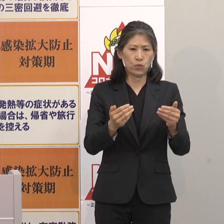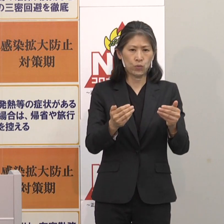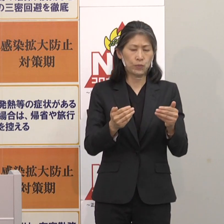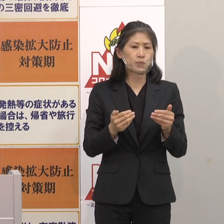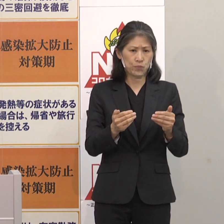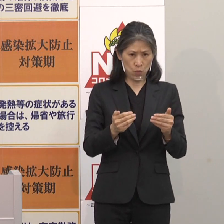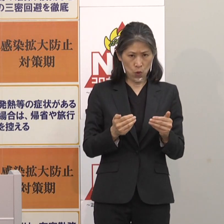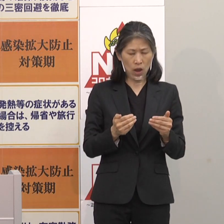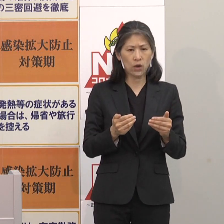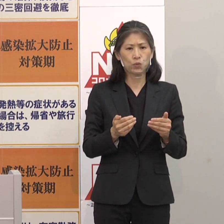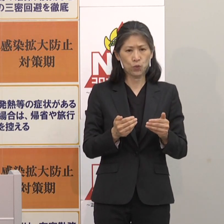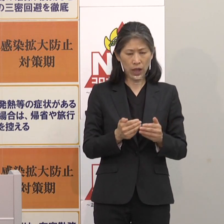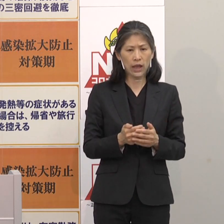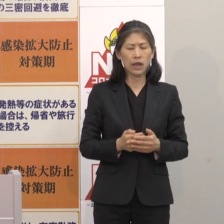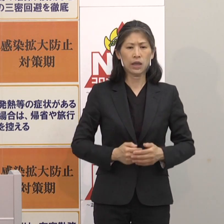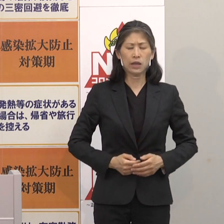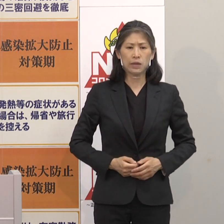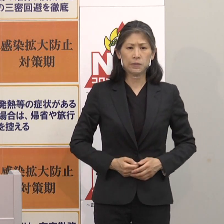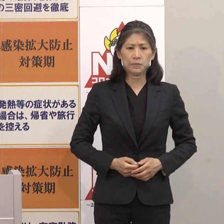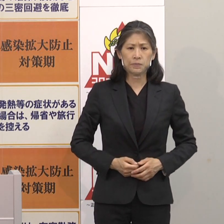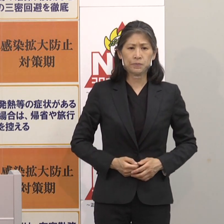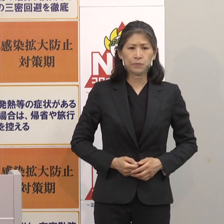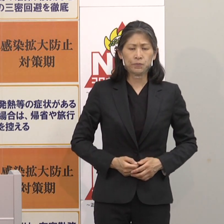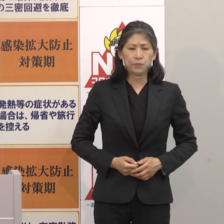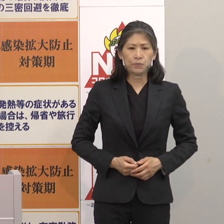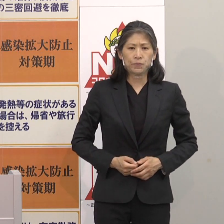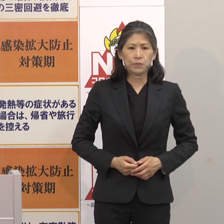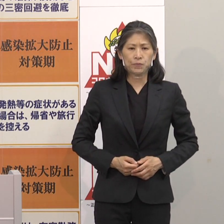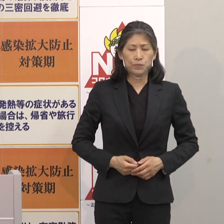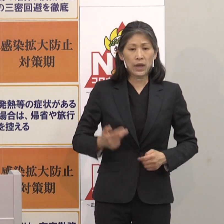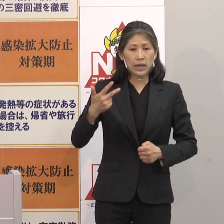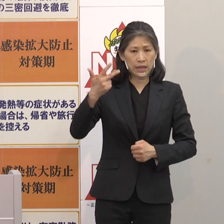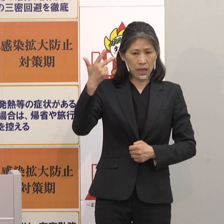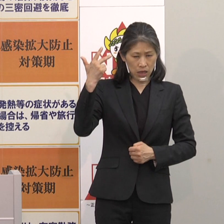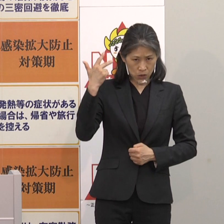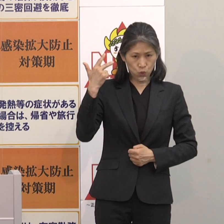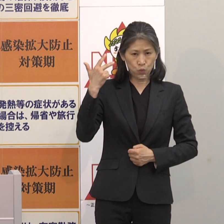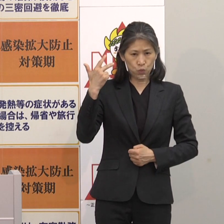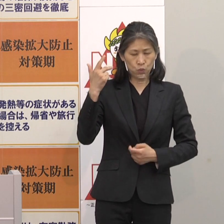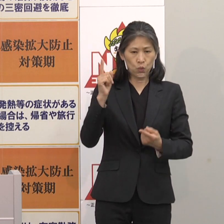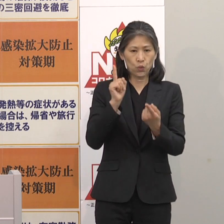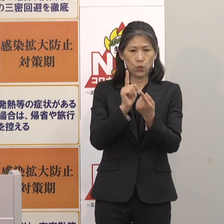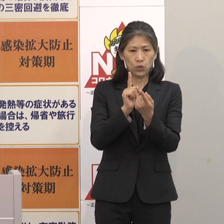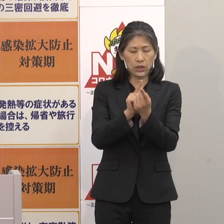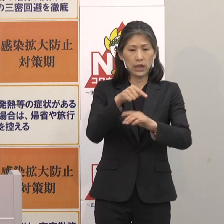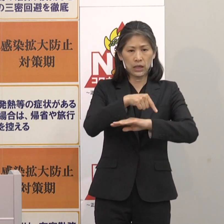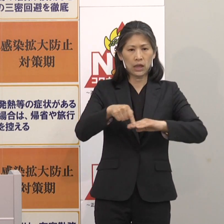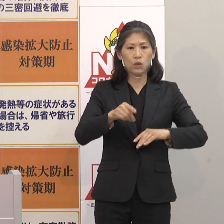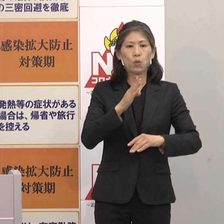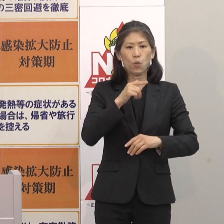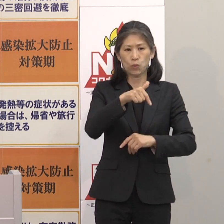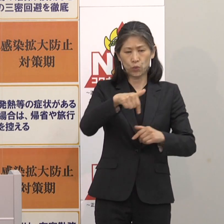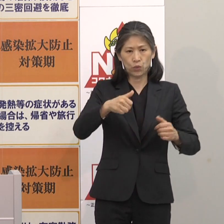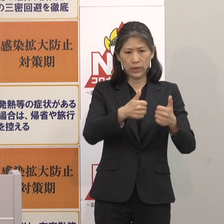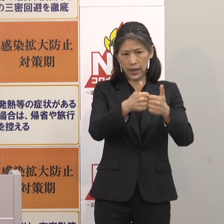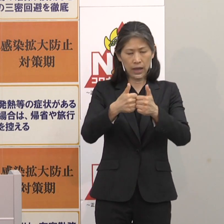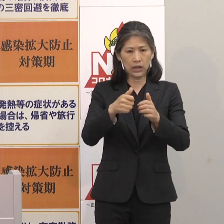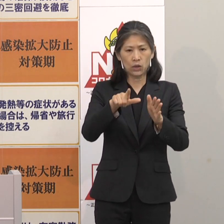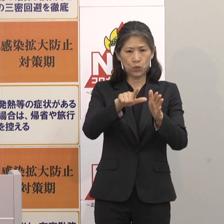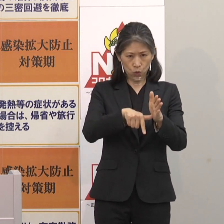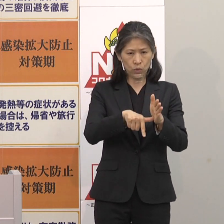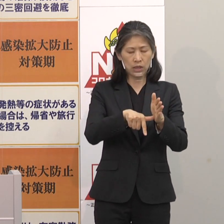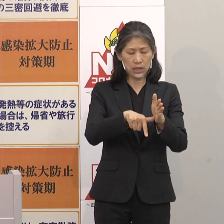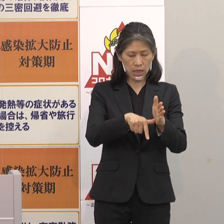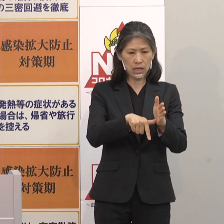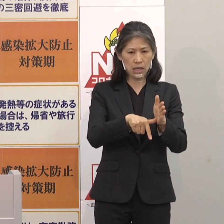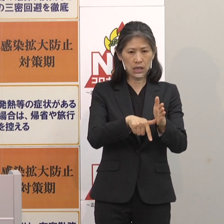慎重に判断する必要がありますので、先週3日の対策本部会議では現行の感染拡大防